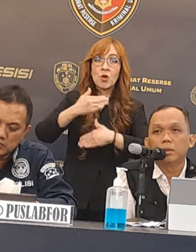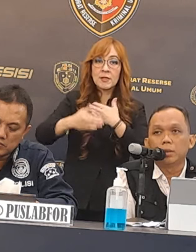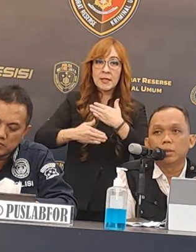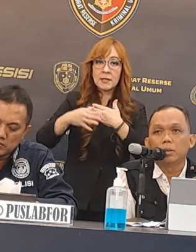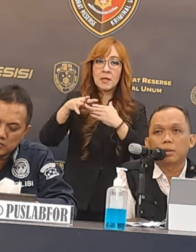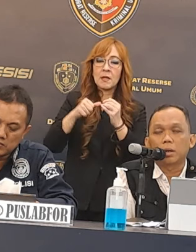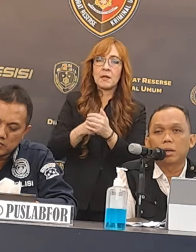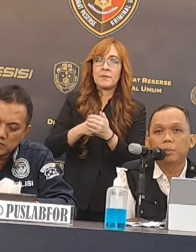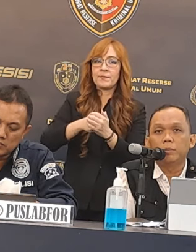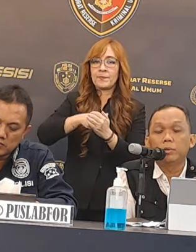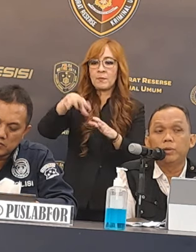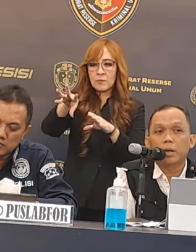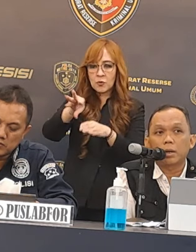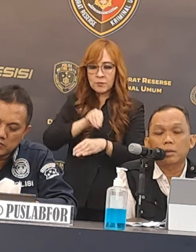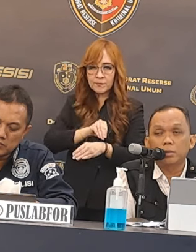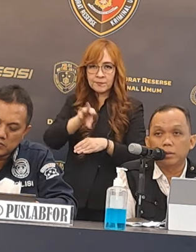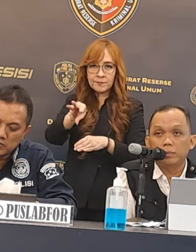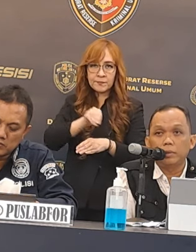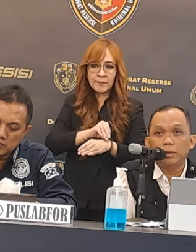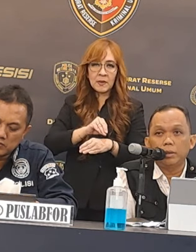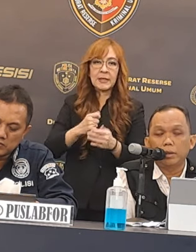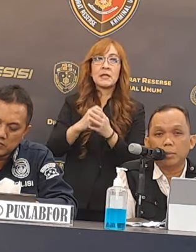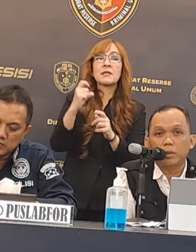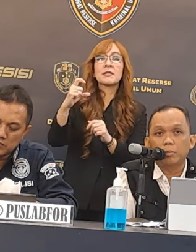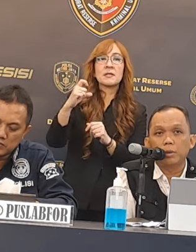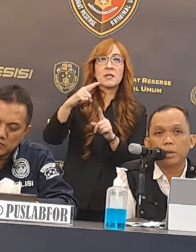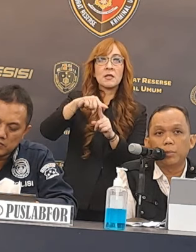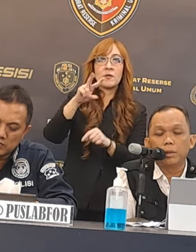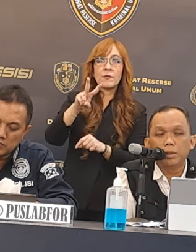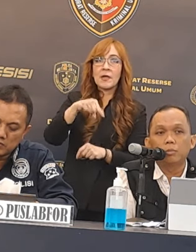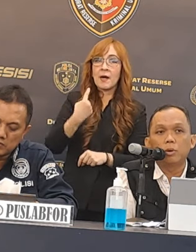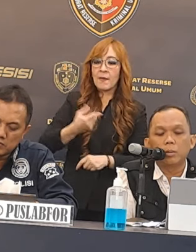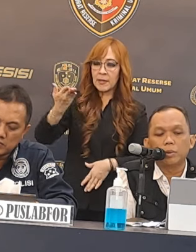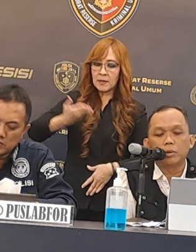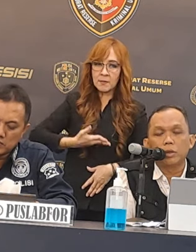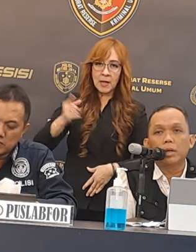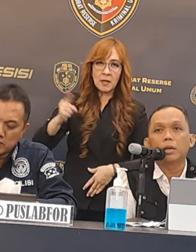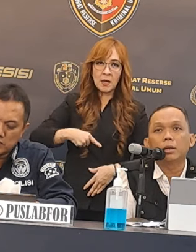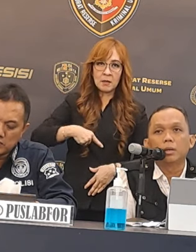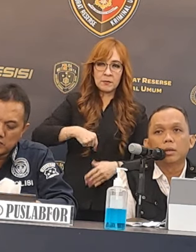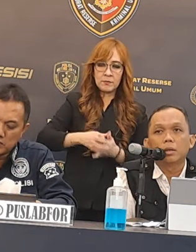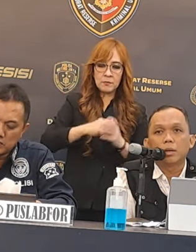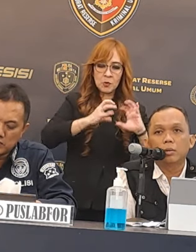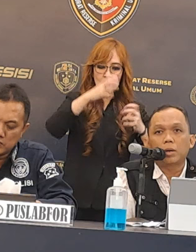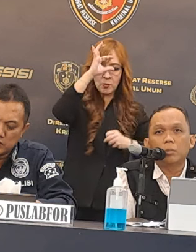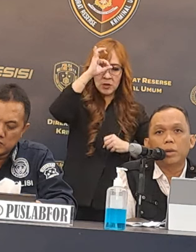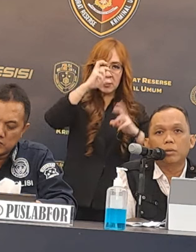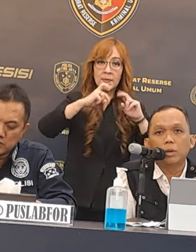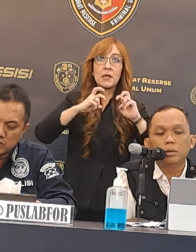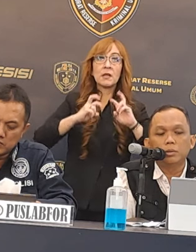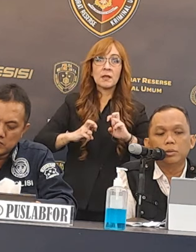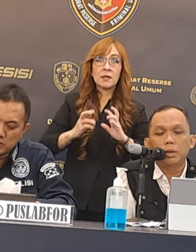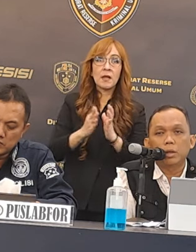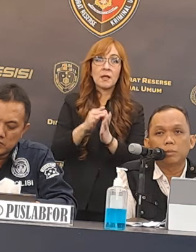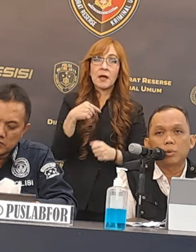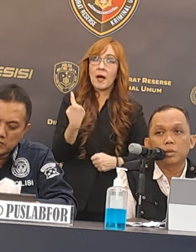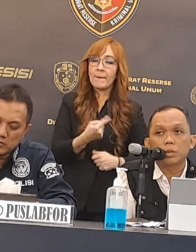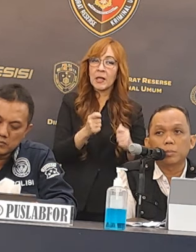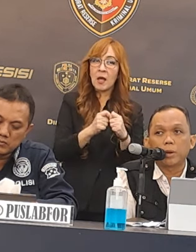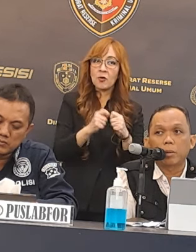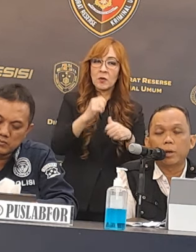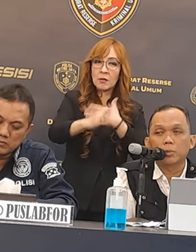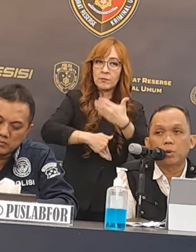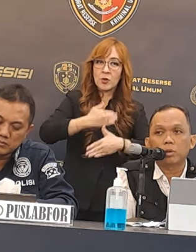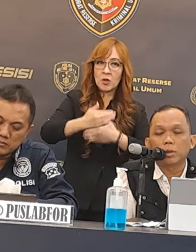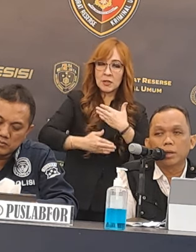copy terhadap DVR CCTV yang kami terima dari penyidik Polda Metro Jaya. Lalu kami lakukan juga